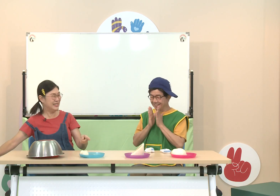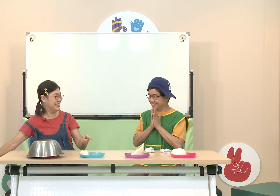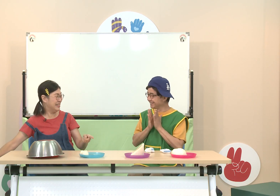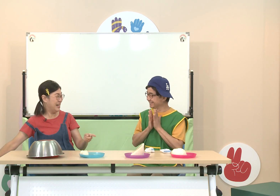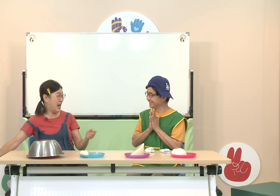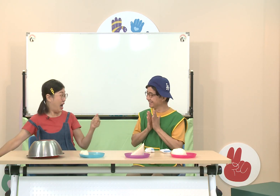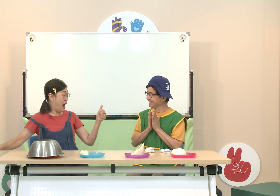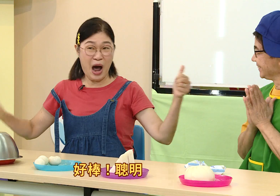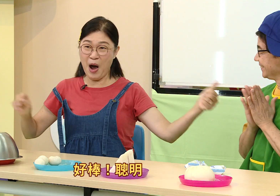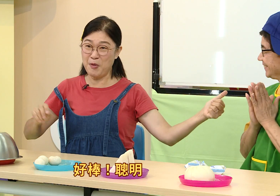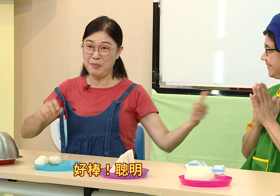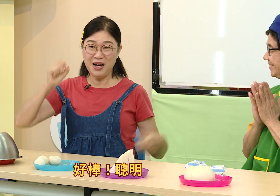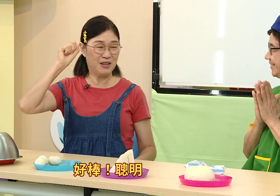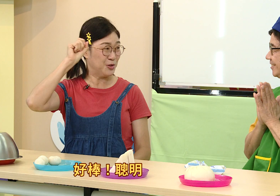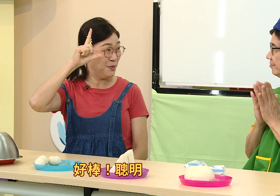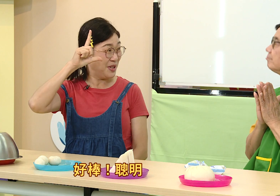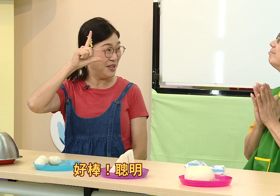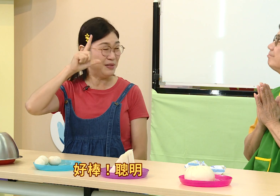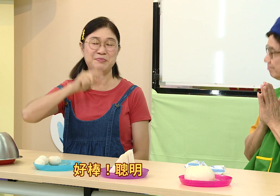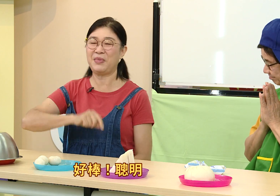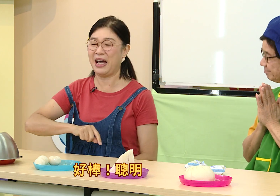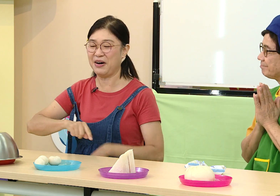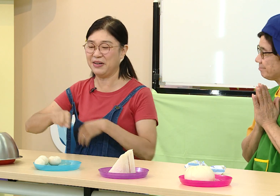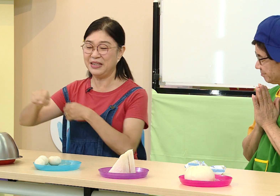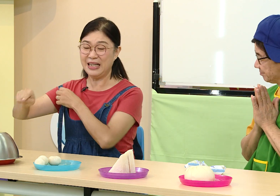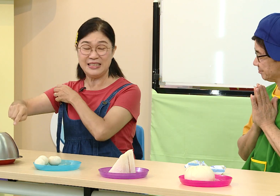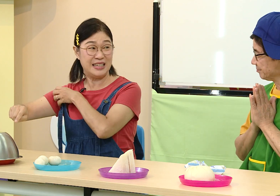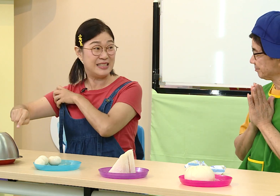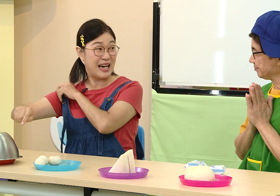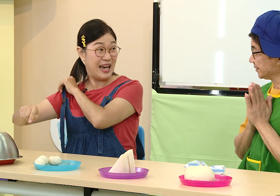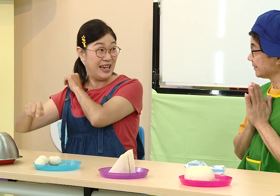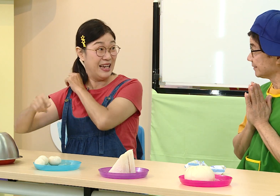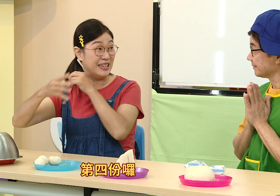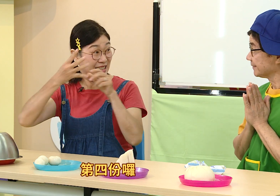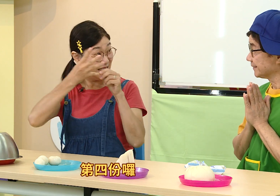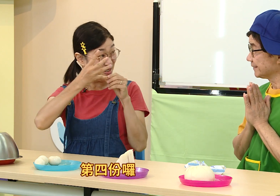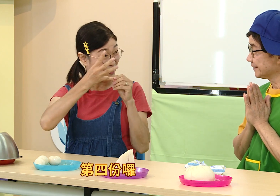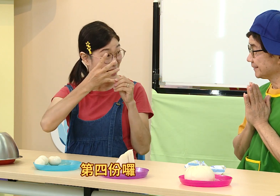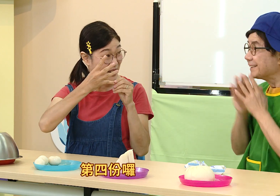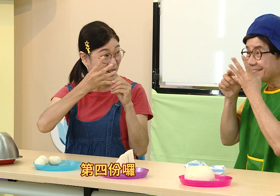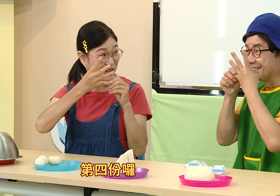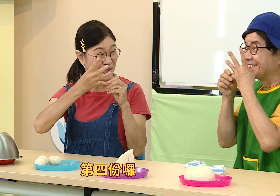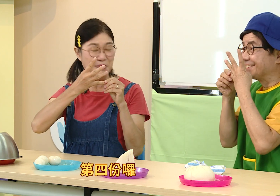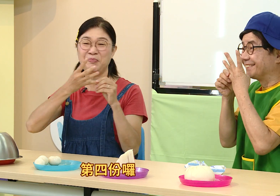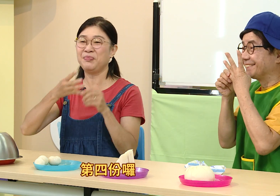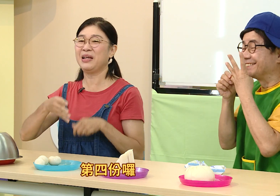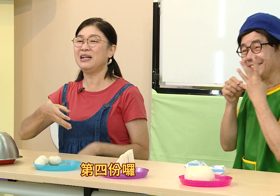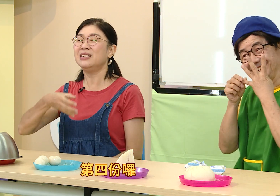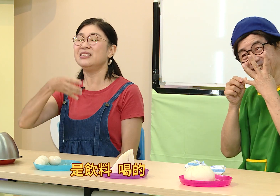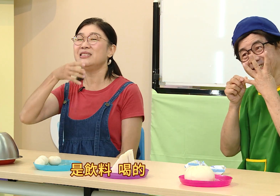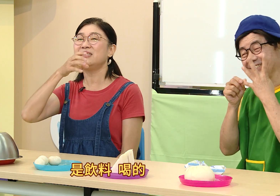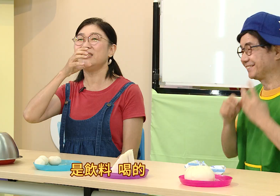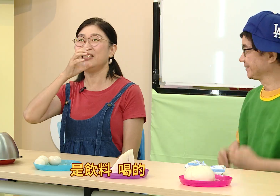好棒喔聰明好現在第四份囉是